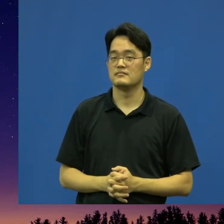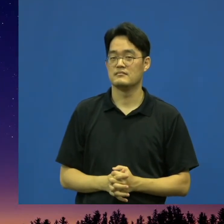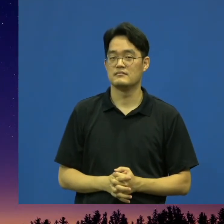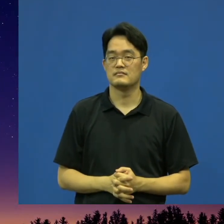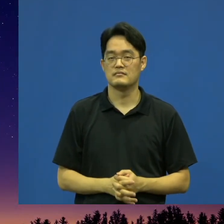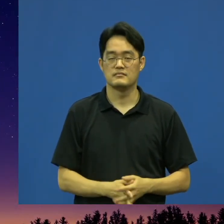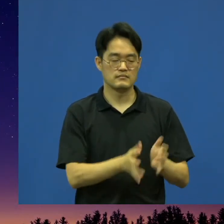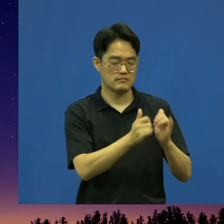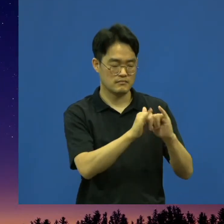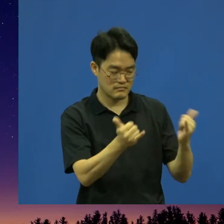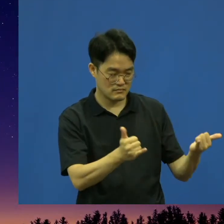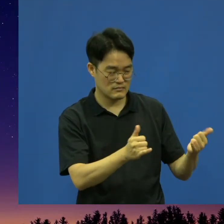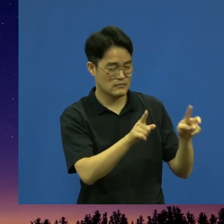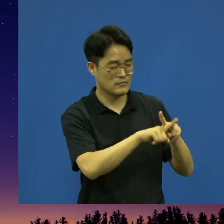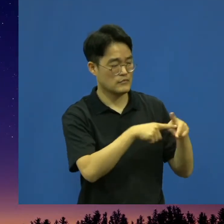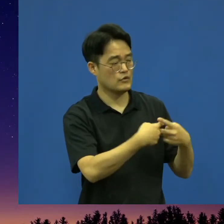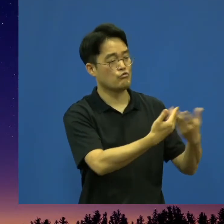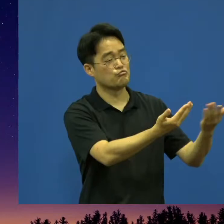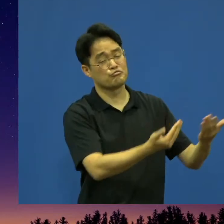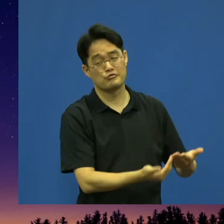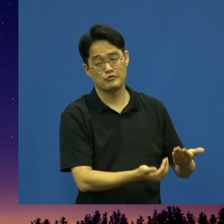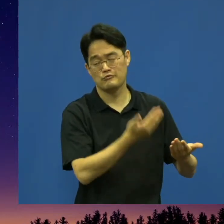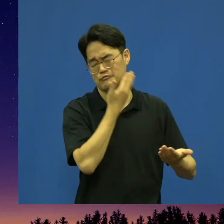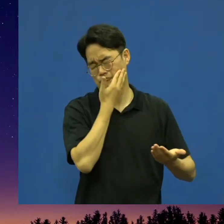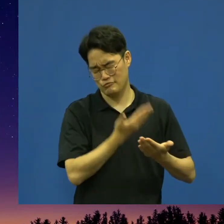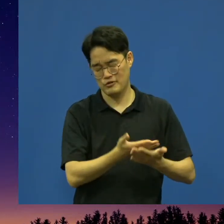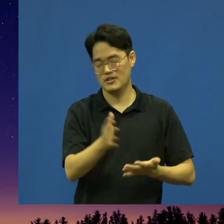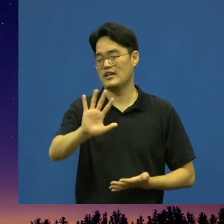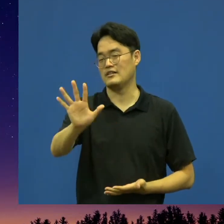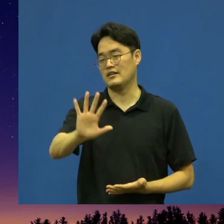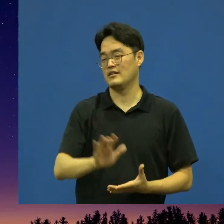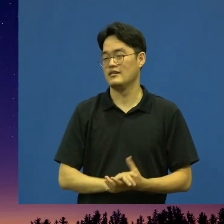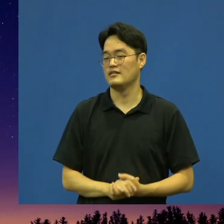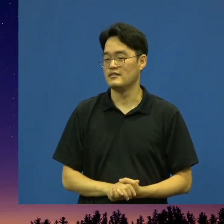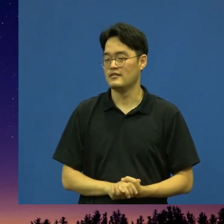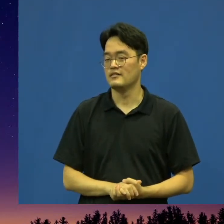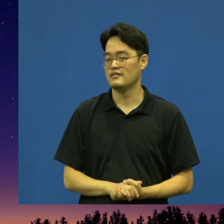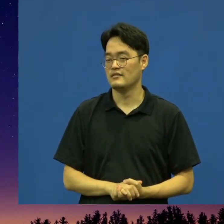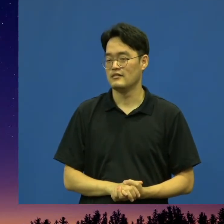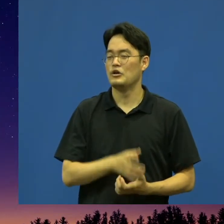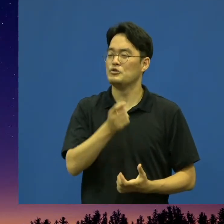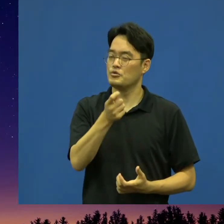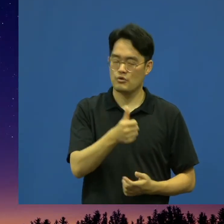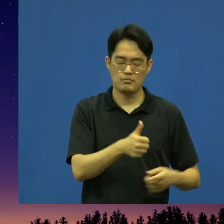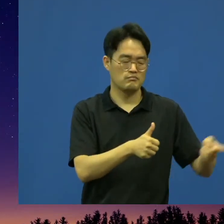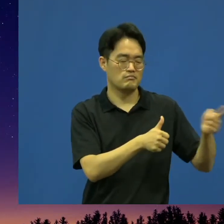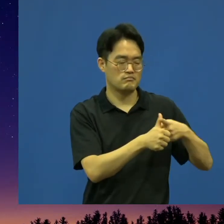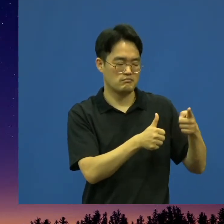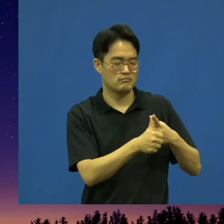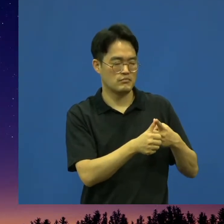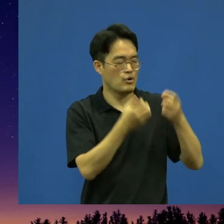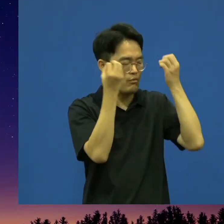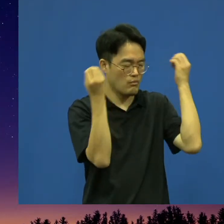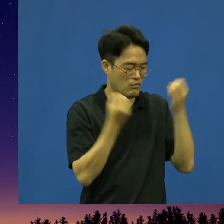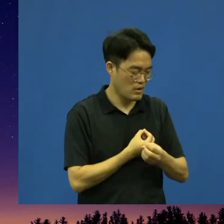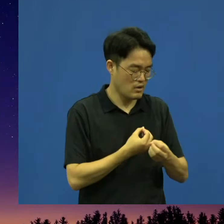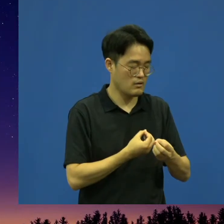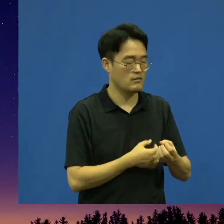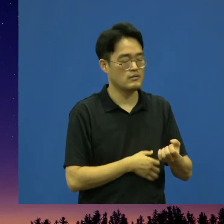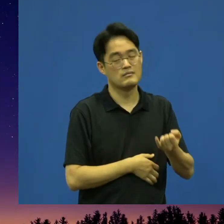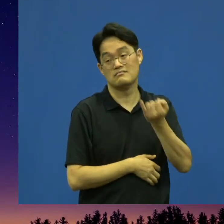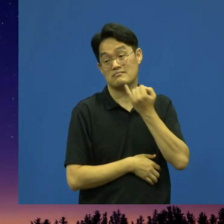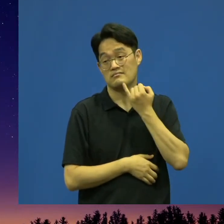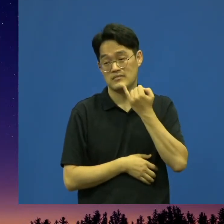사람들이 알아주는 게 뭐 그렇게 대단합니까? 좀 욕도 먹고 오해도 받고